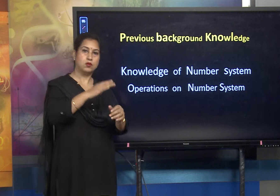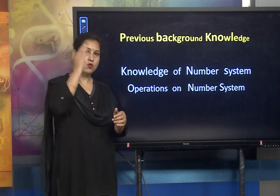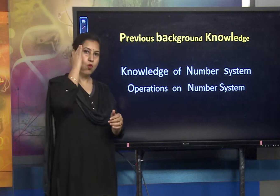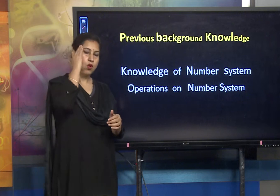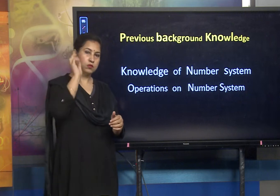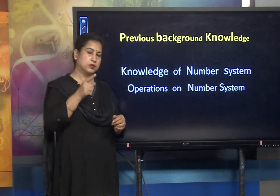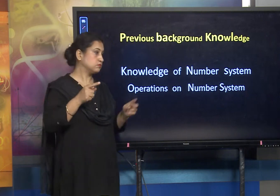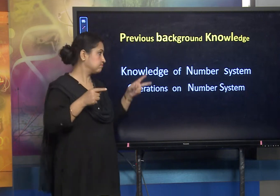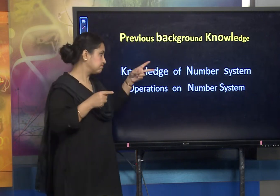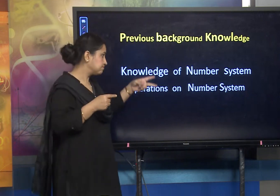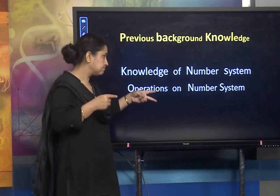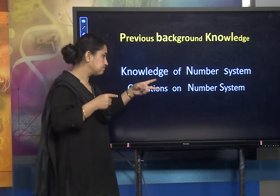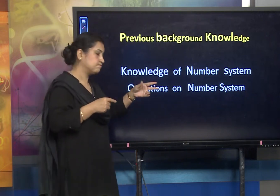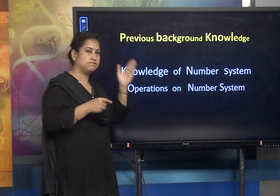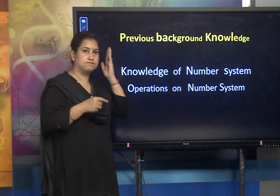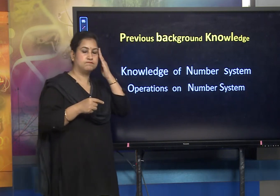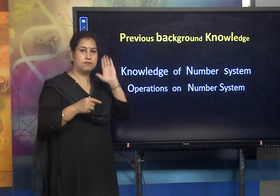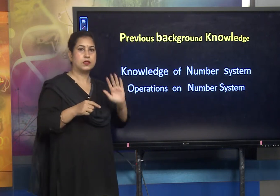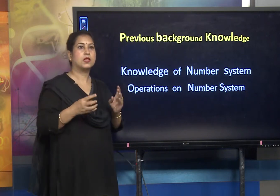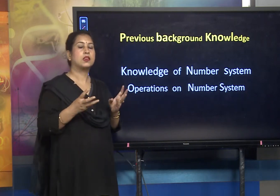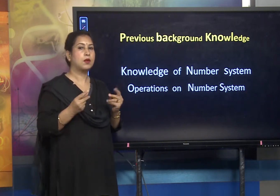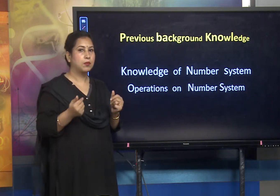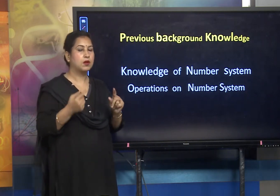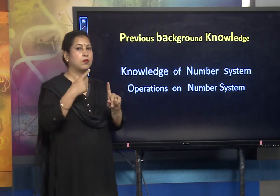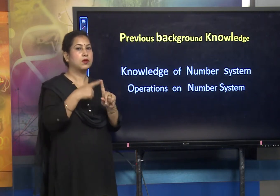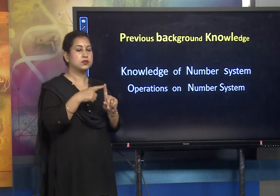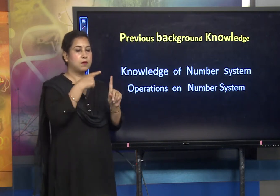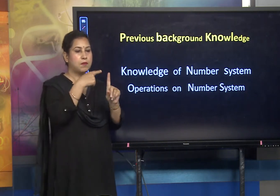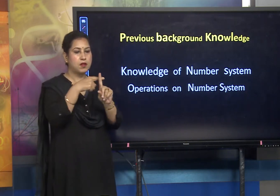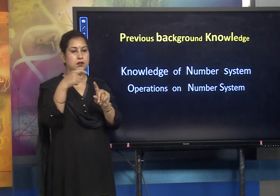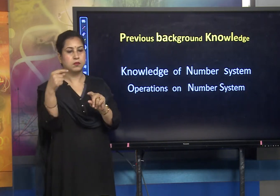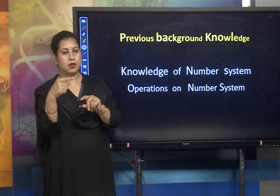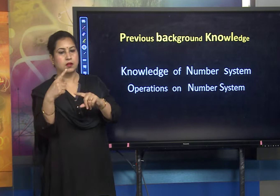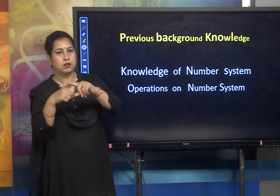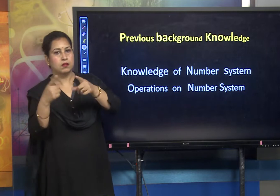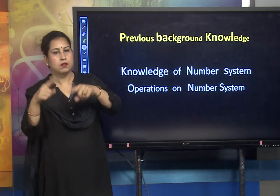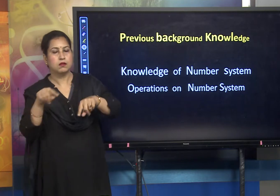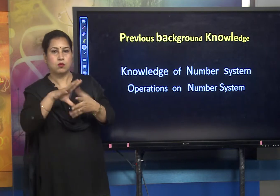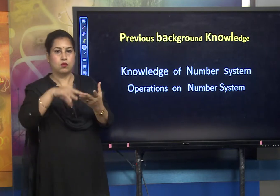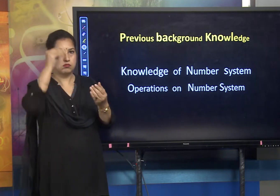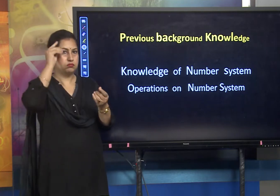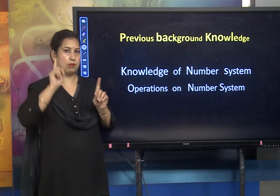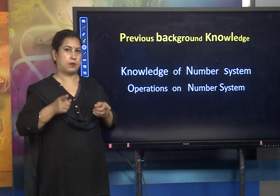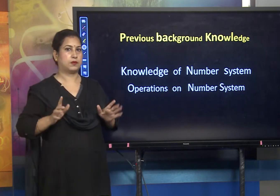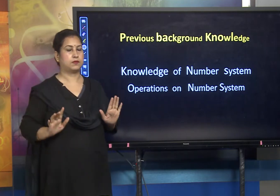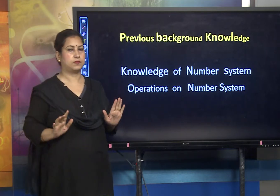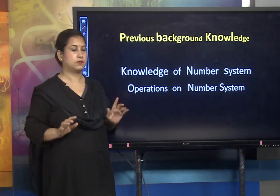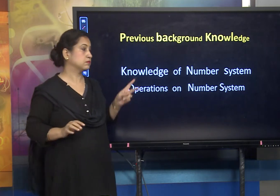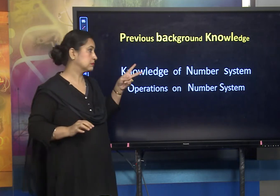इस एक्सरसाइज को करने से पहले यह नॉलेज होना आपसे एक्सपेक्टेड है कि आपको ये